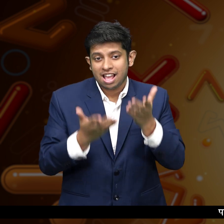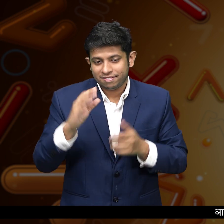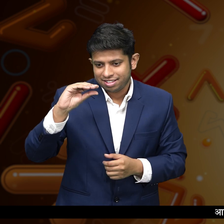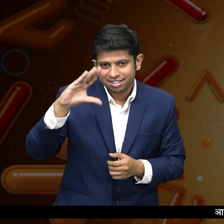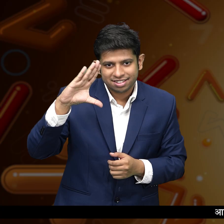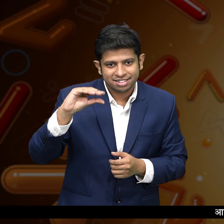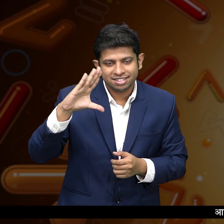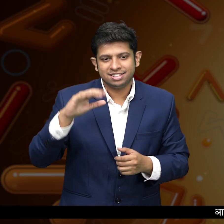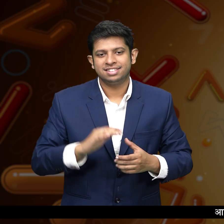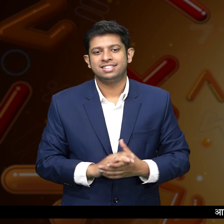आकारमान,